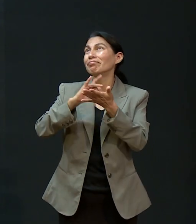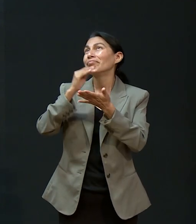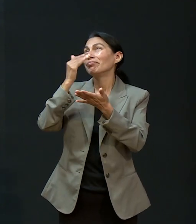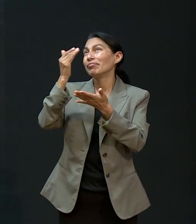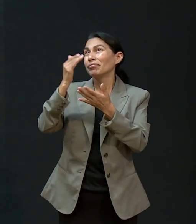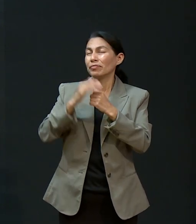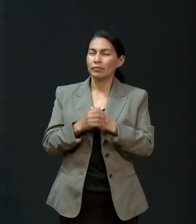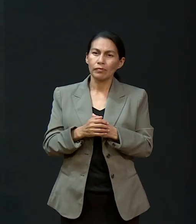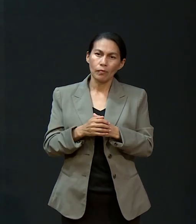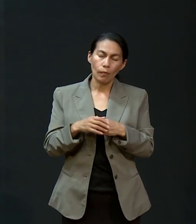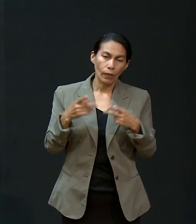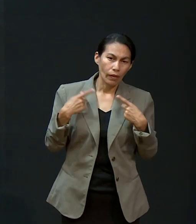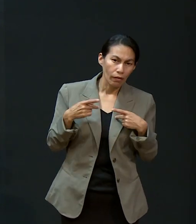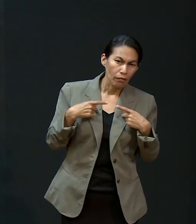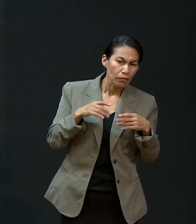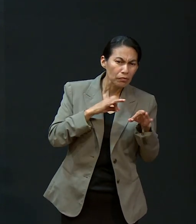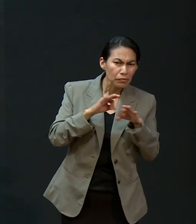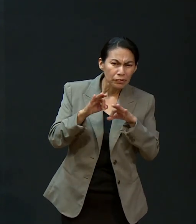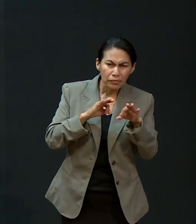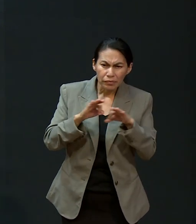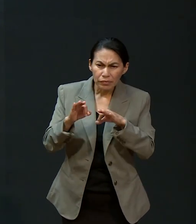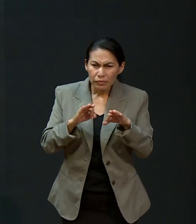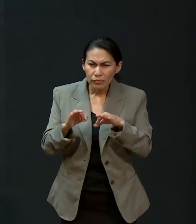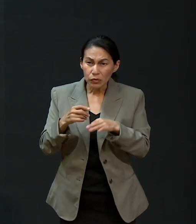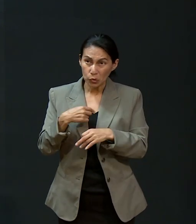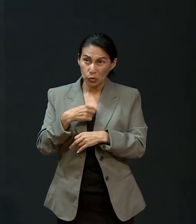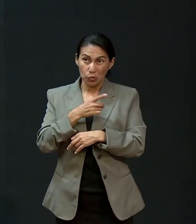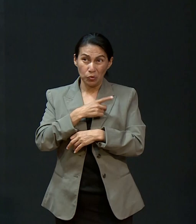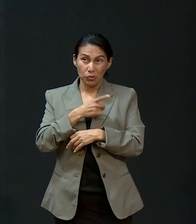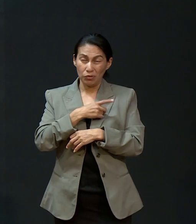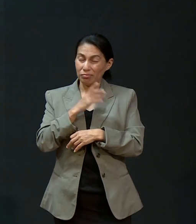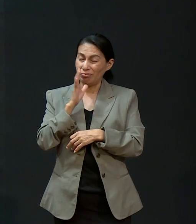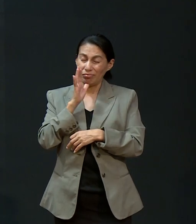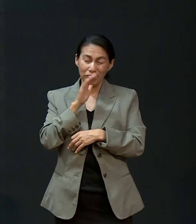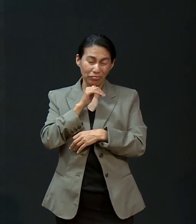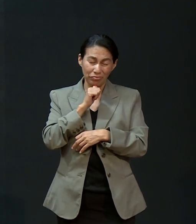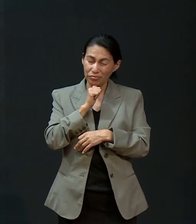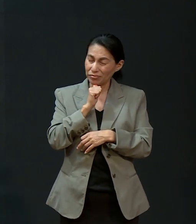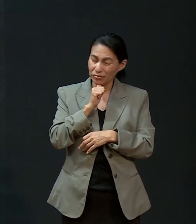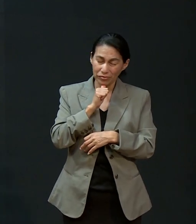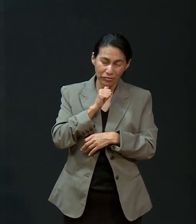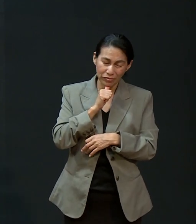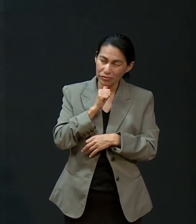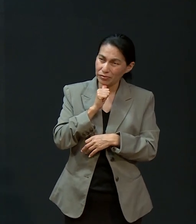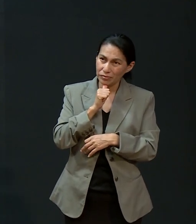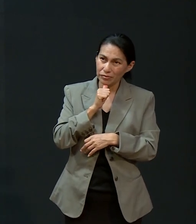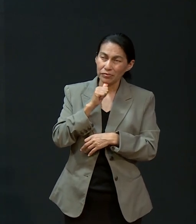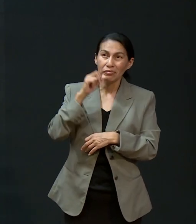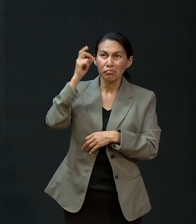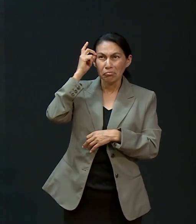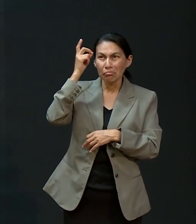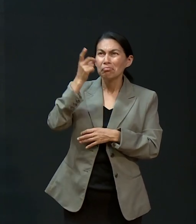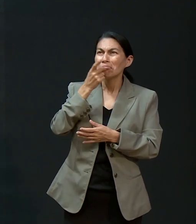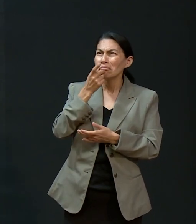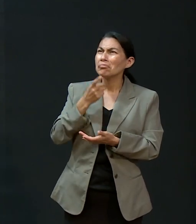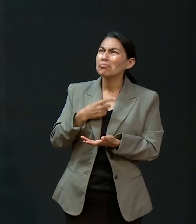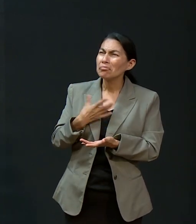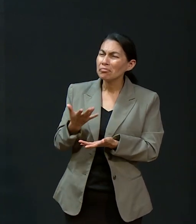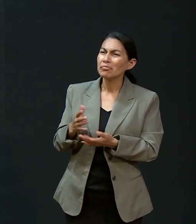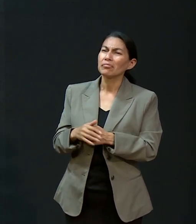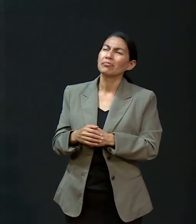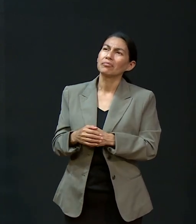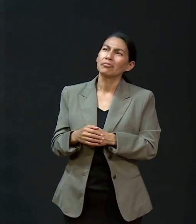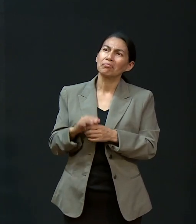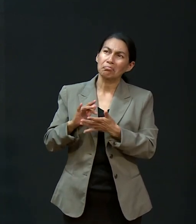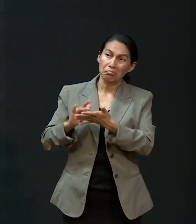también a quienes están trabajando porque sola yo sé que no puedo. Entonces también fue la respuesta que